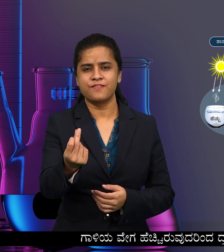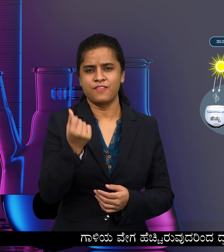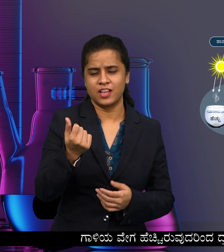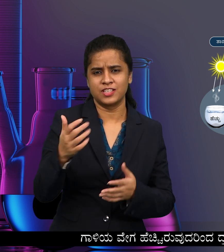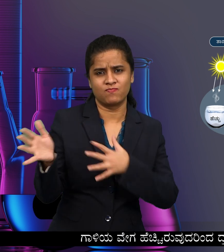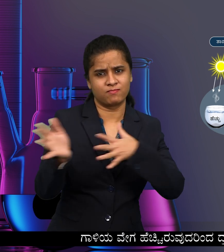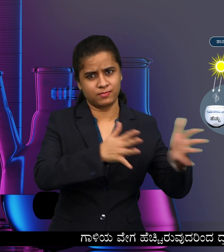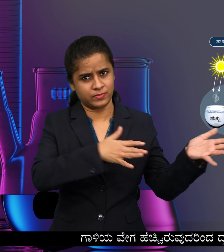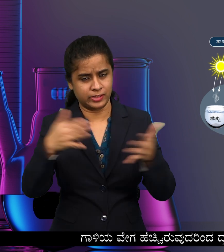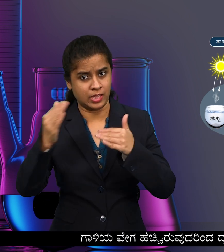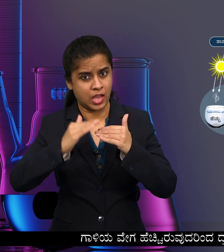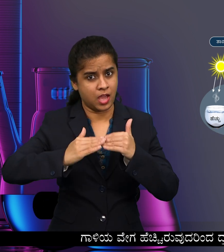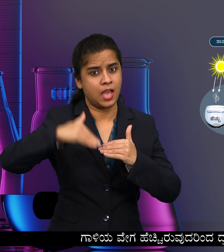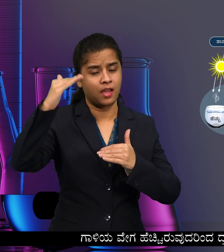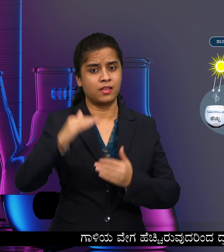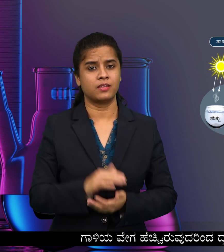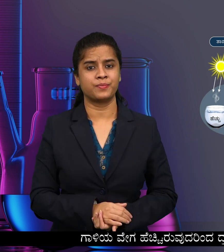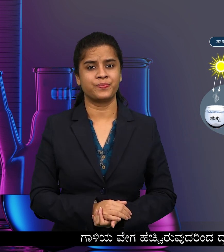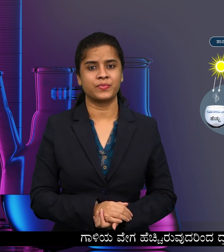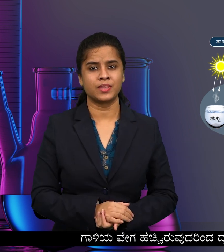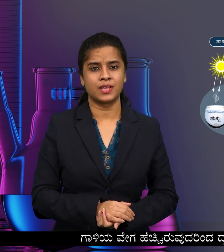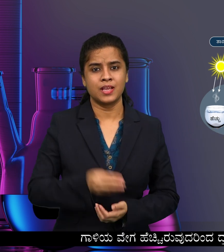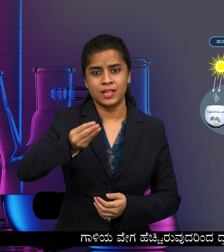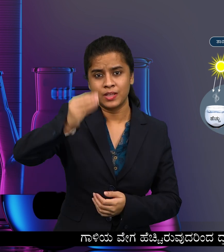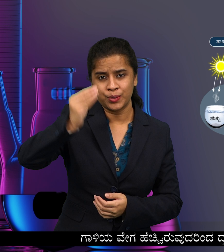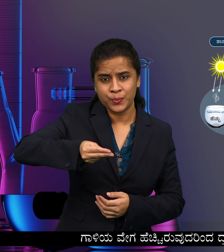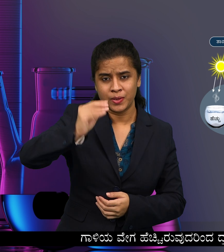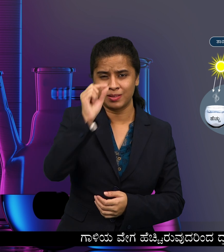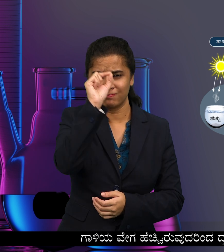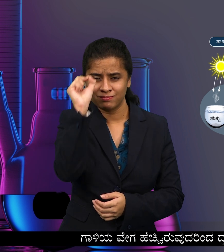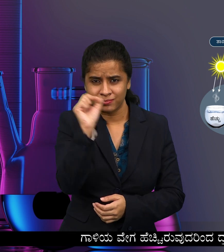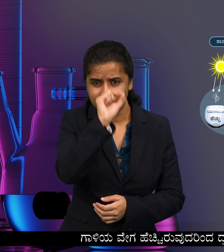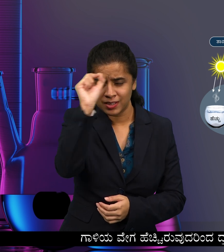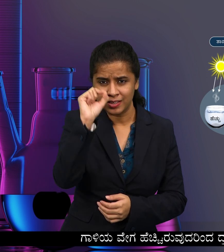ಗಾಳಿಯ ವೇಗ ಹೆಚ್ಚಿರುವುದರಿಂದ ದ್ರವ ಕಣಗಳು ಶಕ್ತಿಯನ್ನು ತೆಗೆದುಕೊಳ್ಳುತ್ತವೆ.